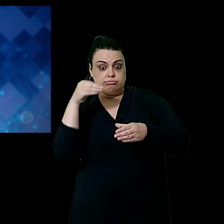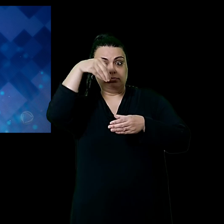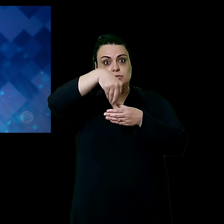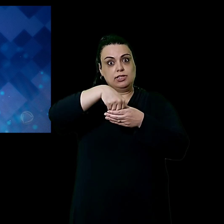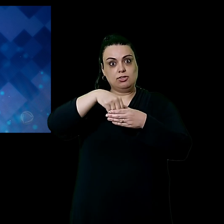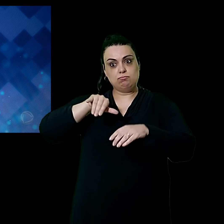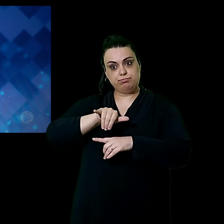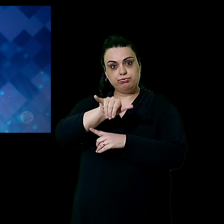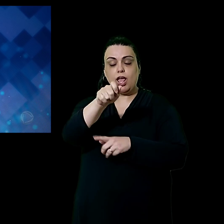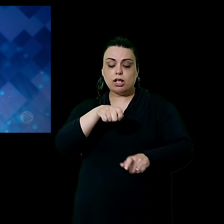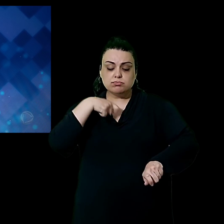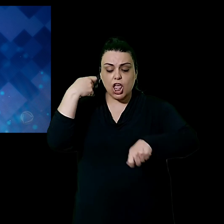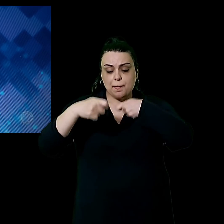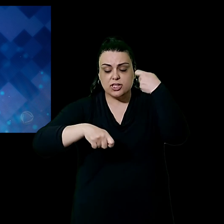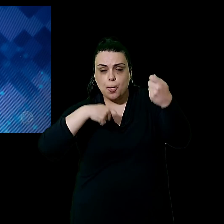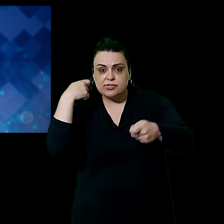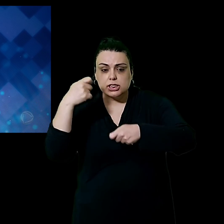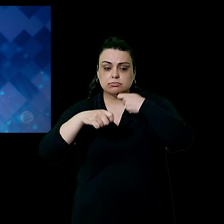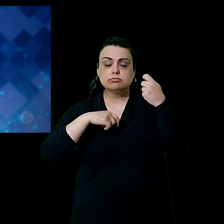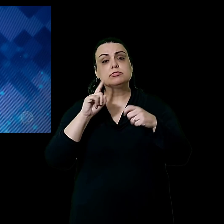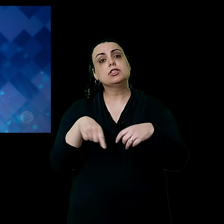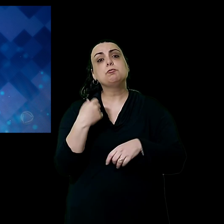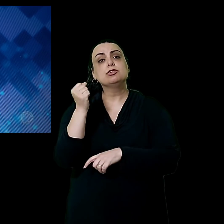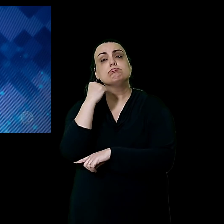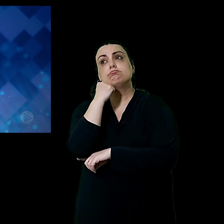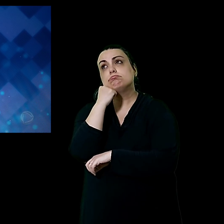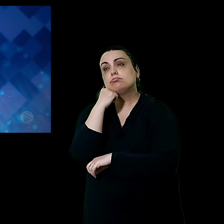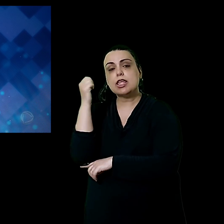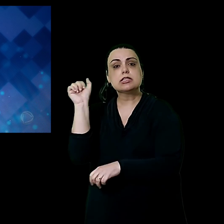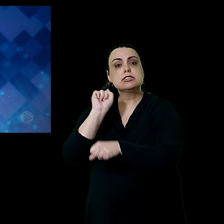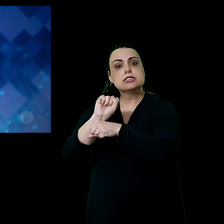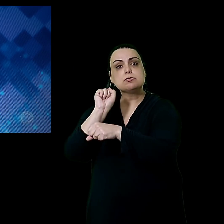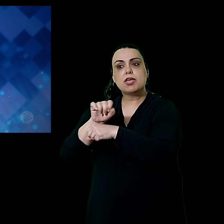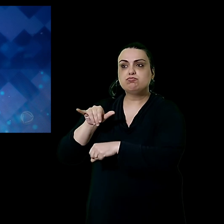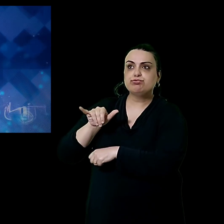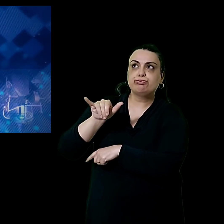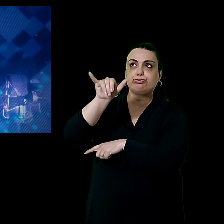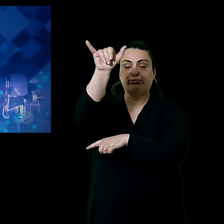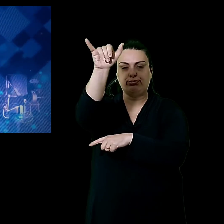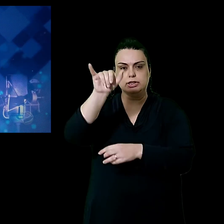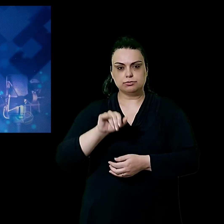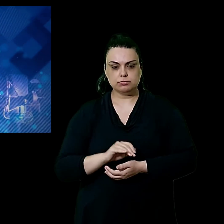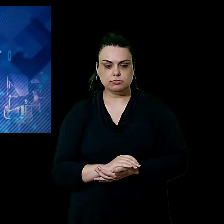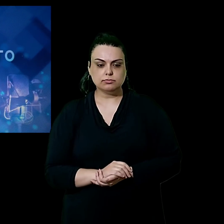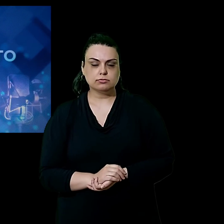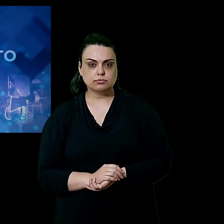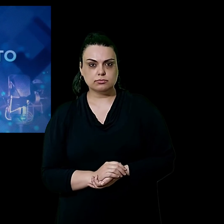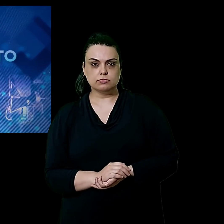avião, comendo. E, por fim, esperando a decolagem.